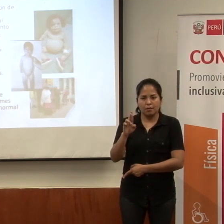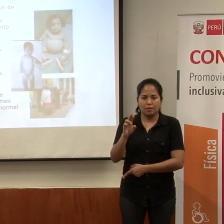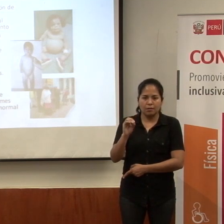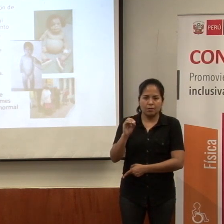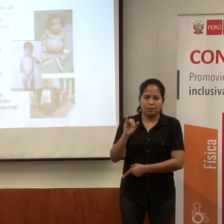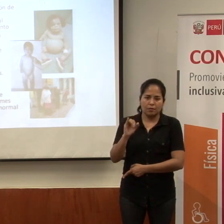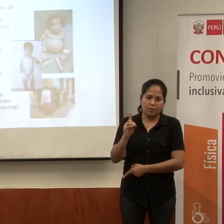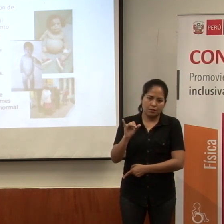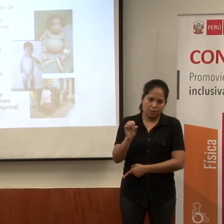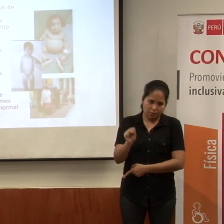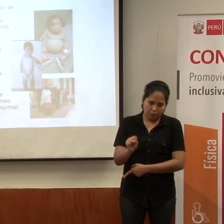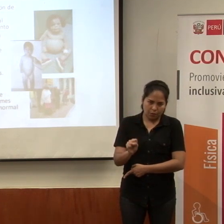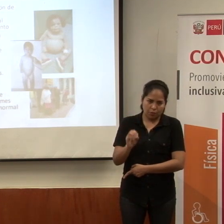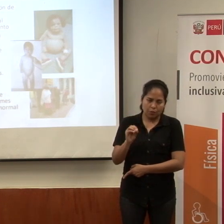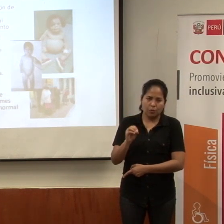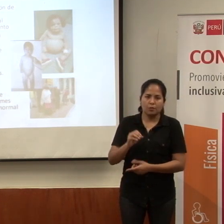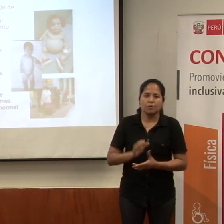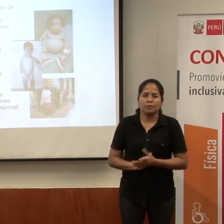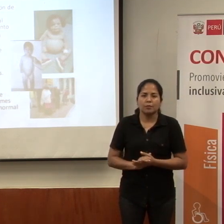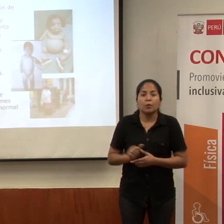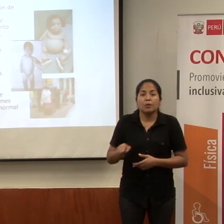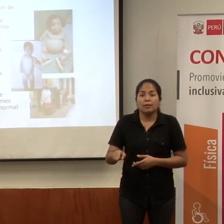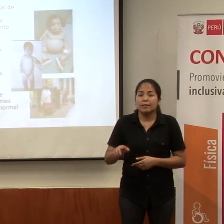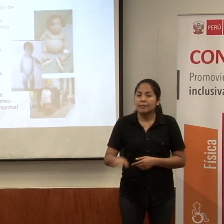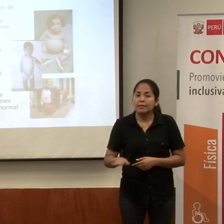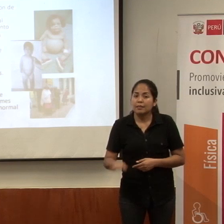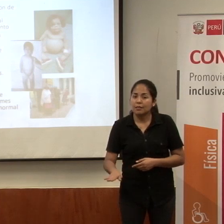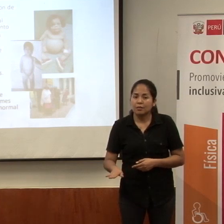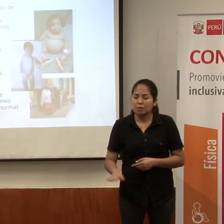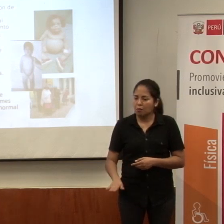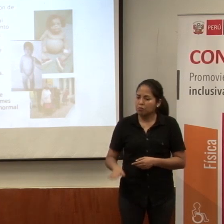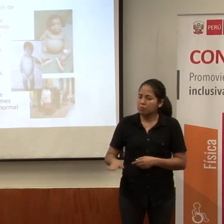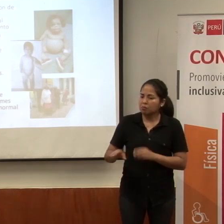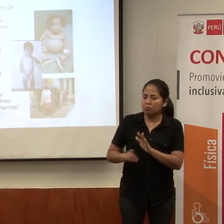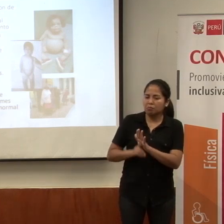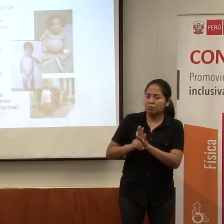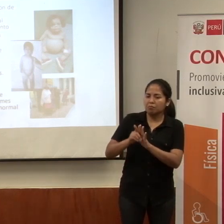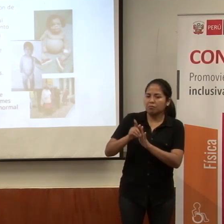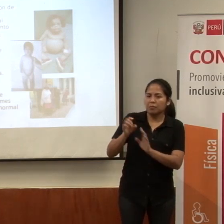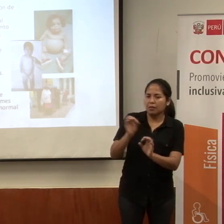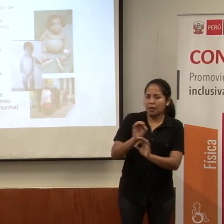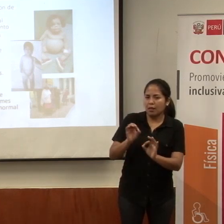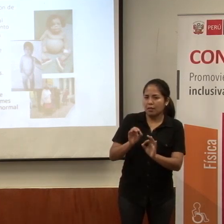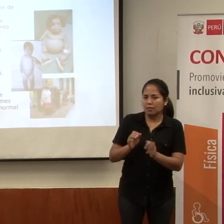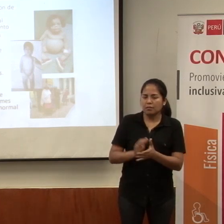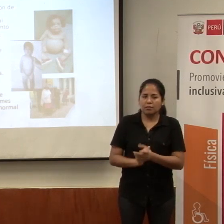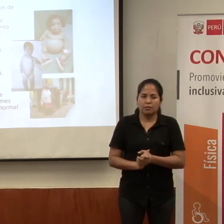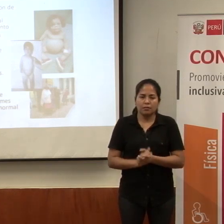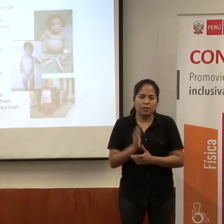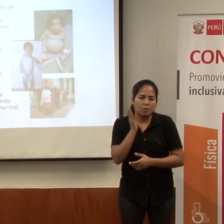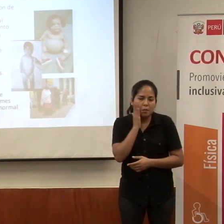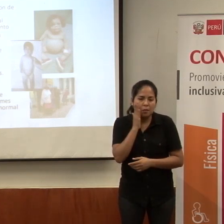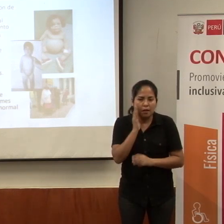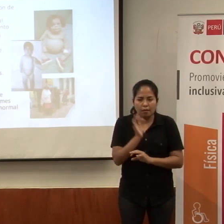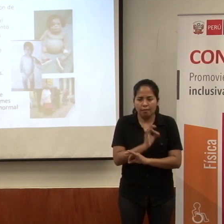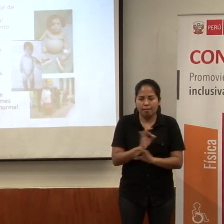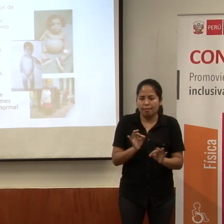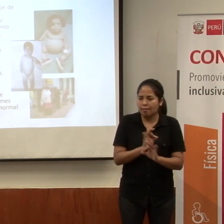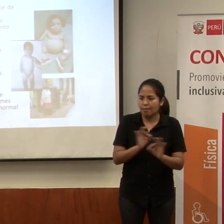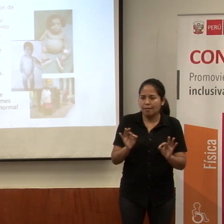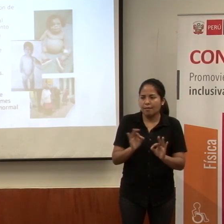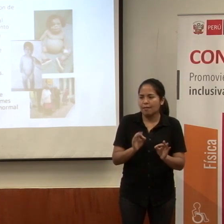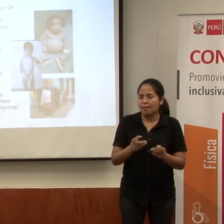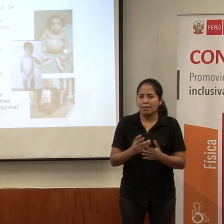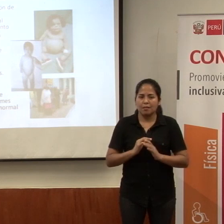por el cual el niño no va a desarrollar, la madre, a partir de la madre no va a desarrollar el tema de la producción de